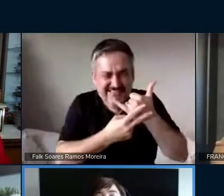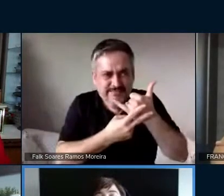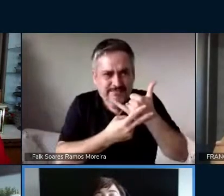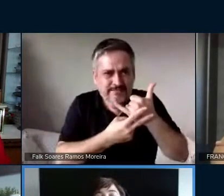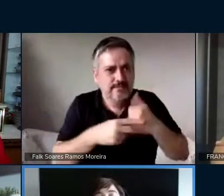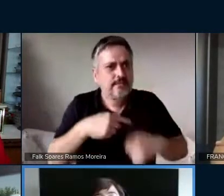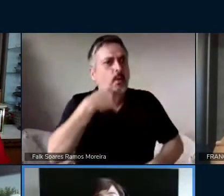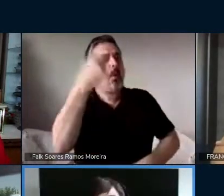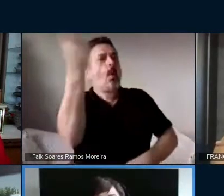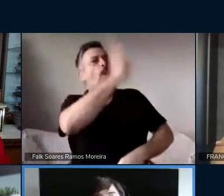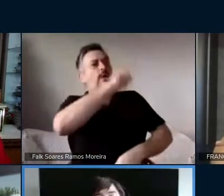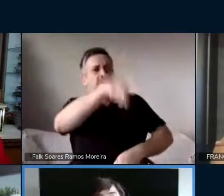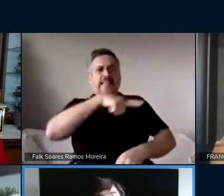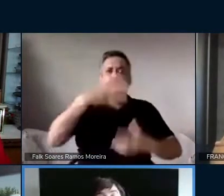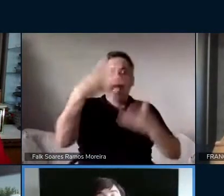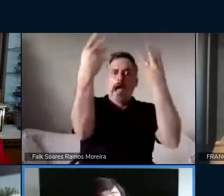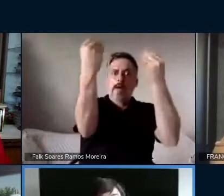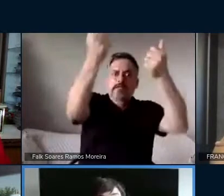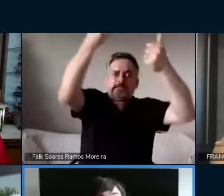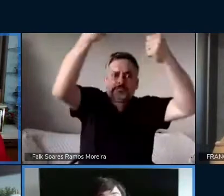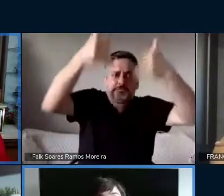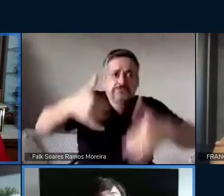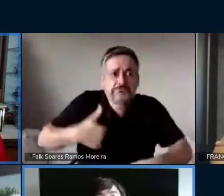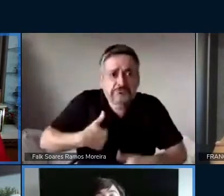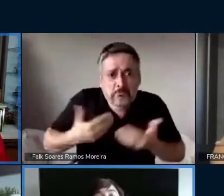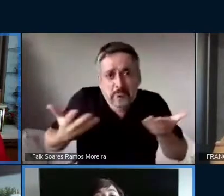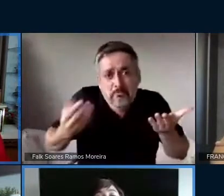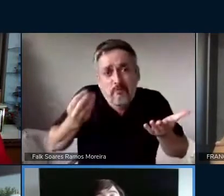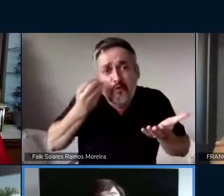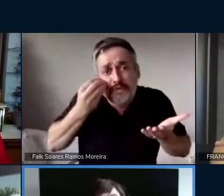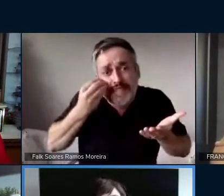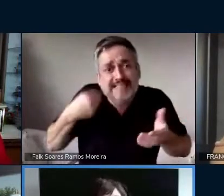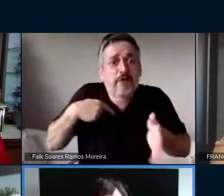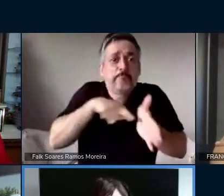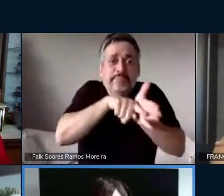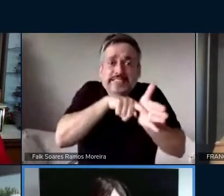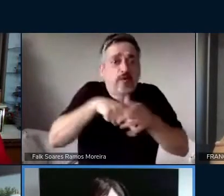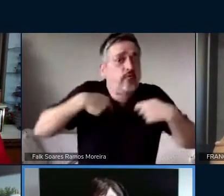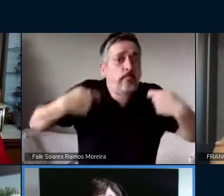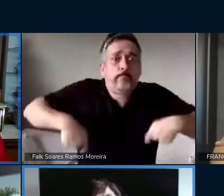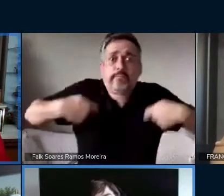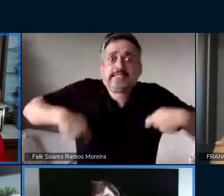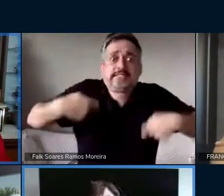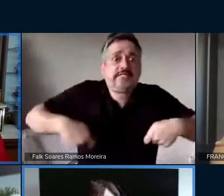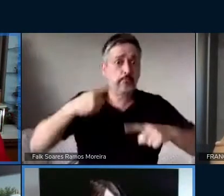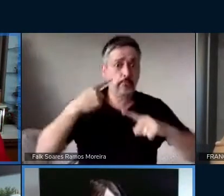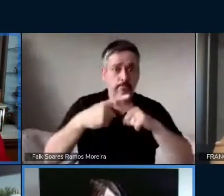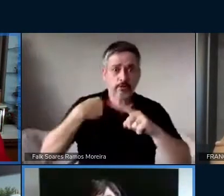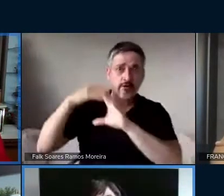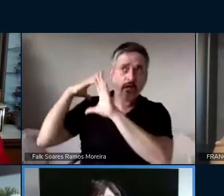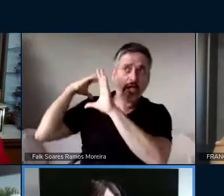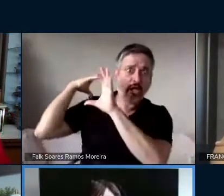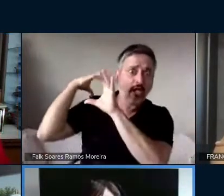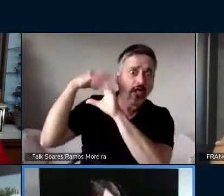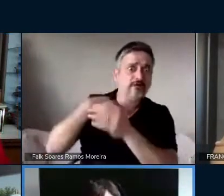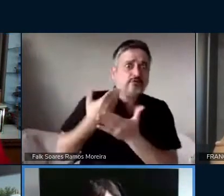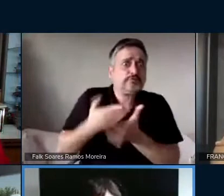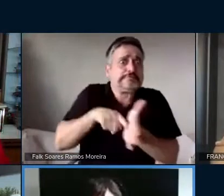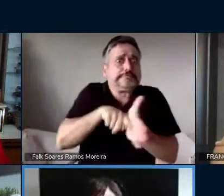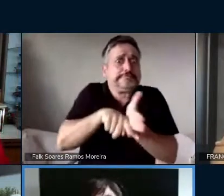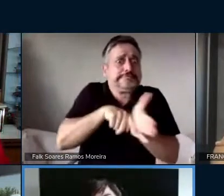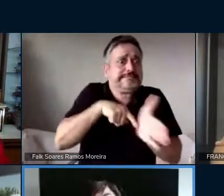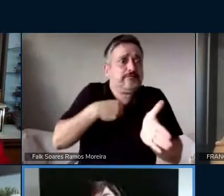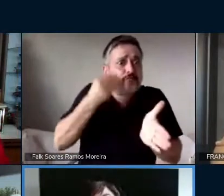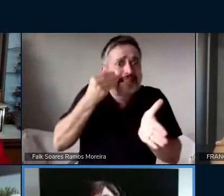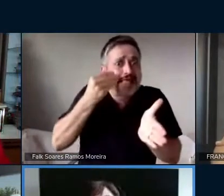a leitura de Borba sobre Valência Professora, como foi tenso, mas foi o desafio que eu